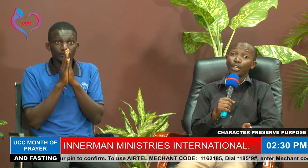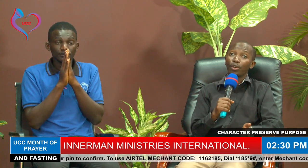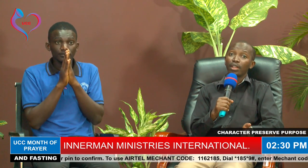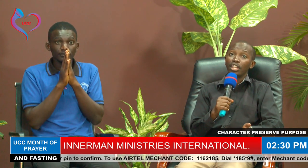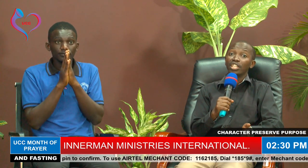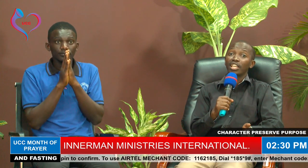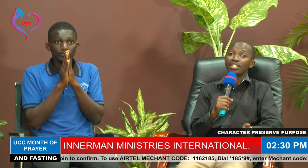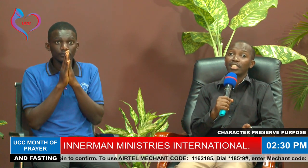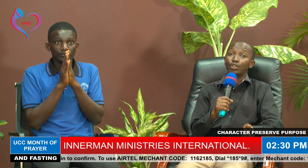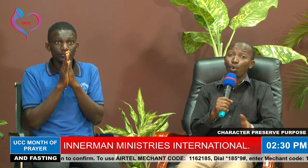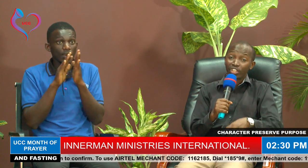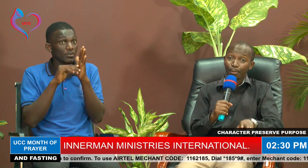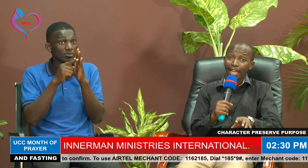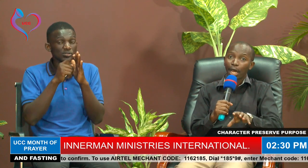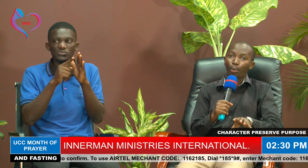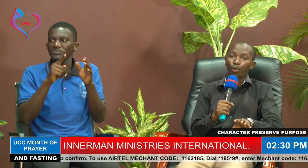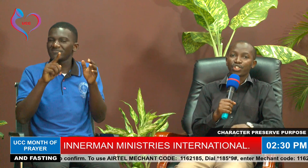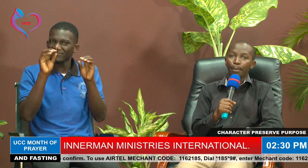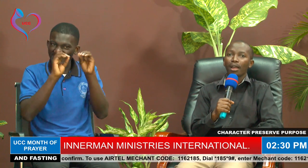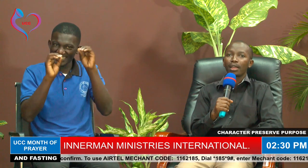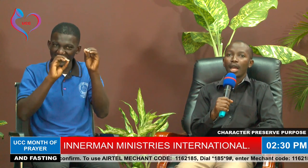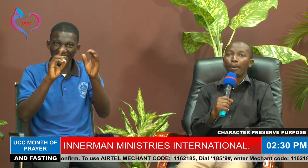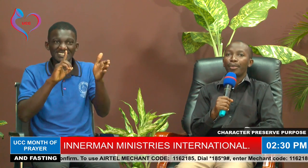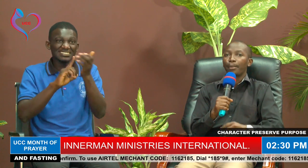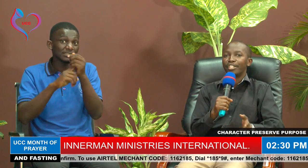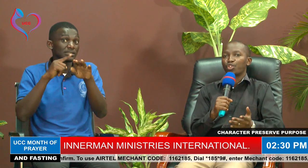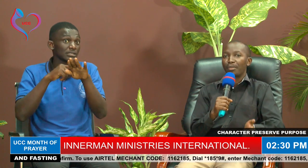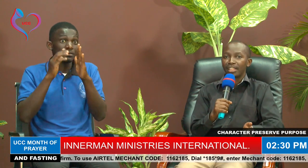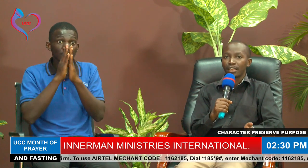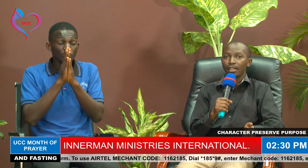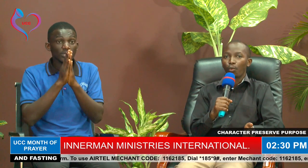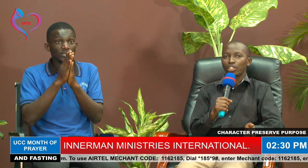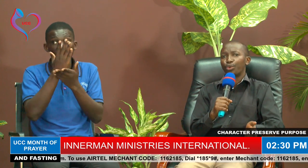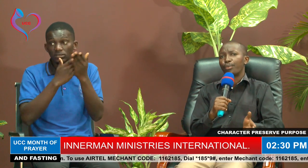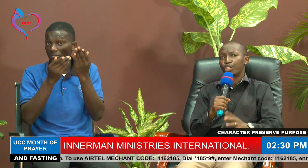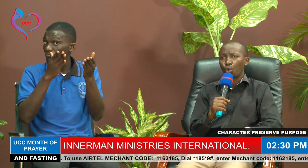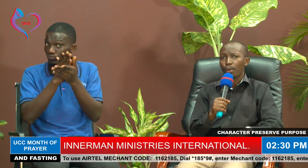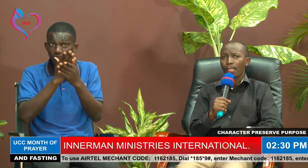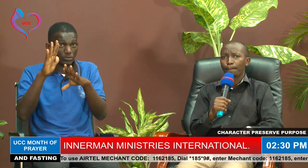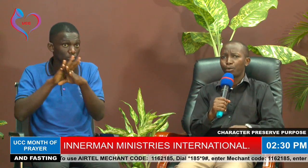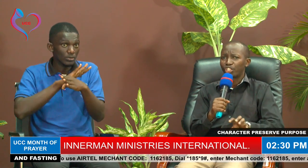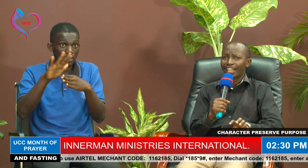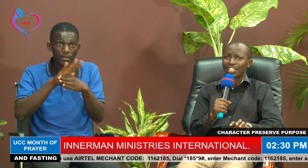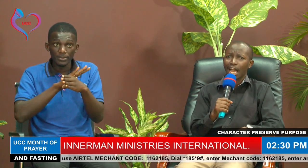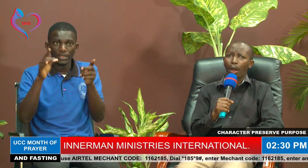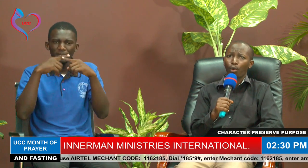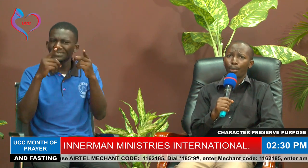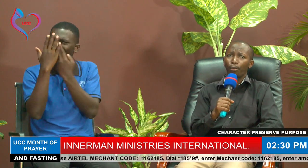leru. Deche ntegeza nti nonye mbera na wabengo usaba. Haba mbera bisa tuchimanyi. Wache ubude wechilo. Bujeke sawa wabemo